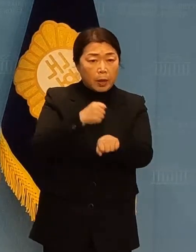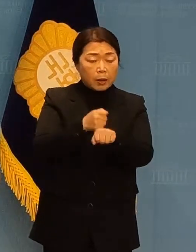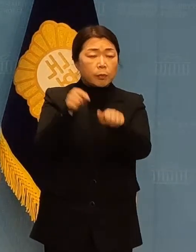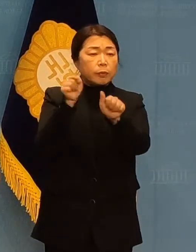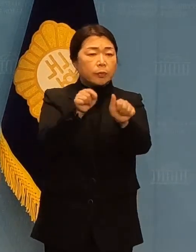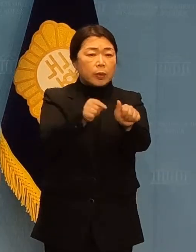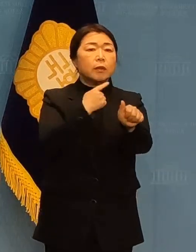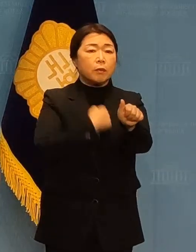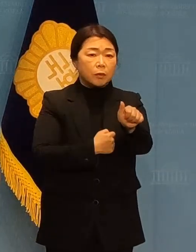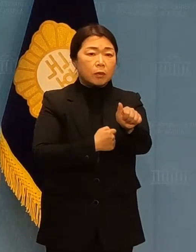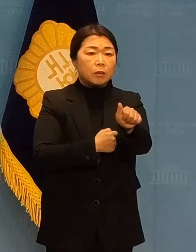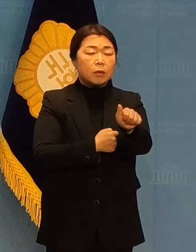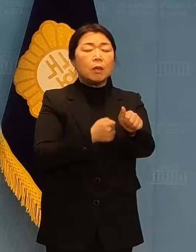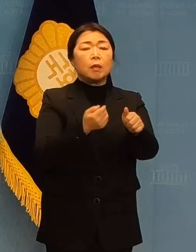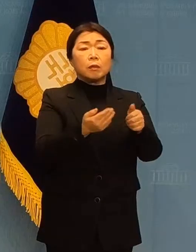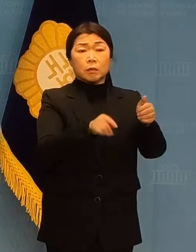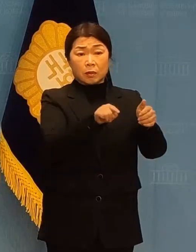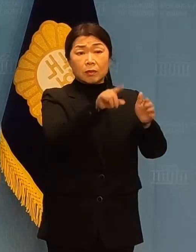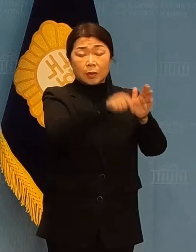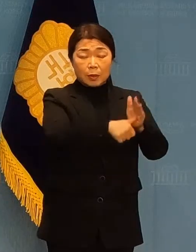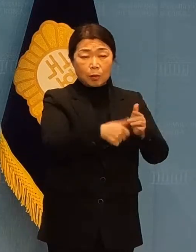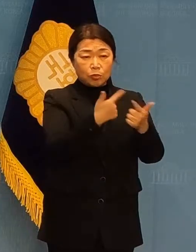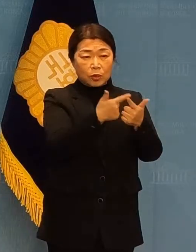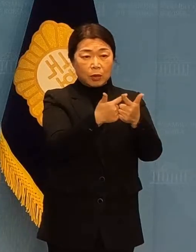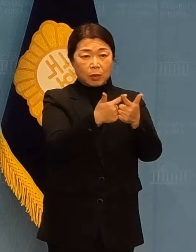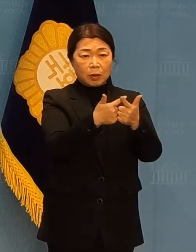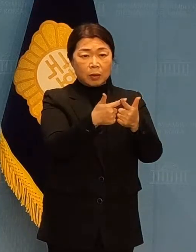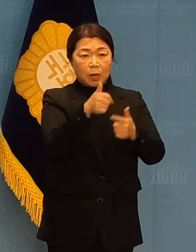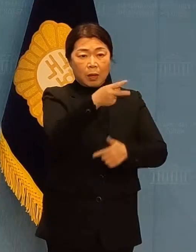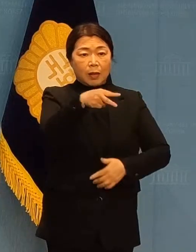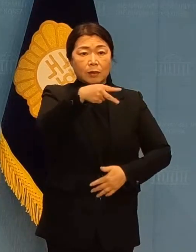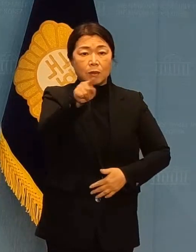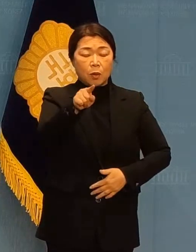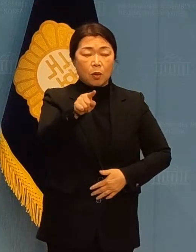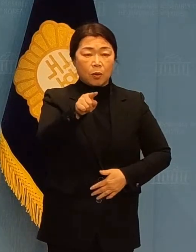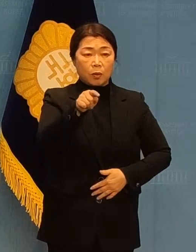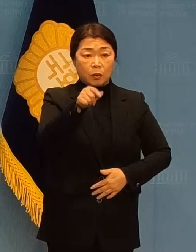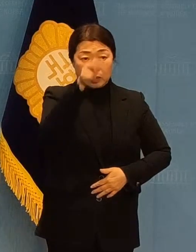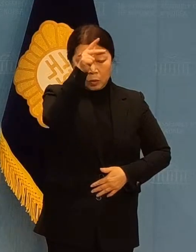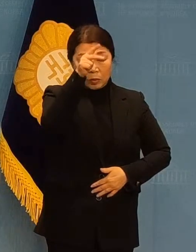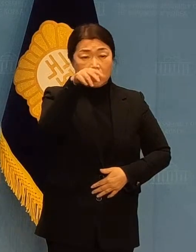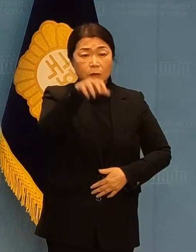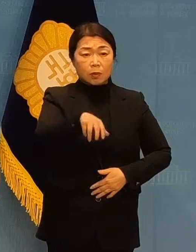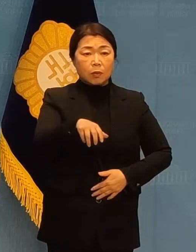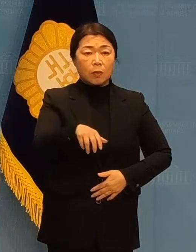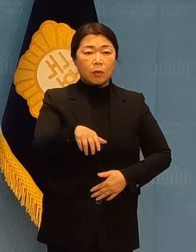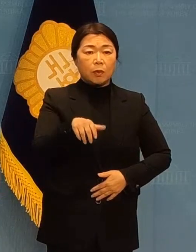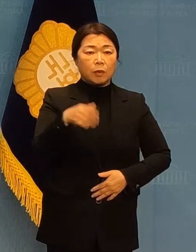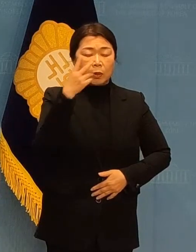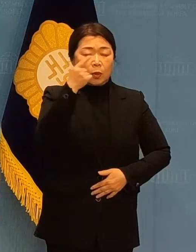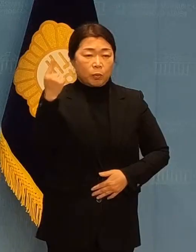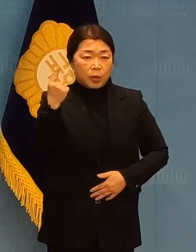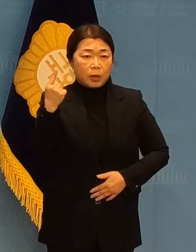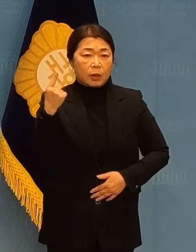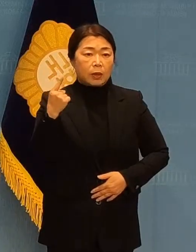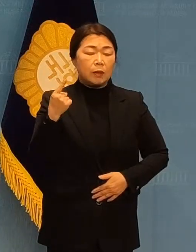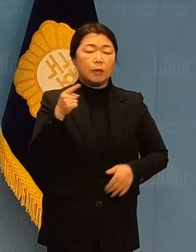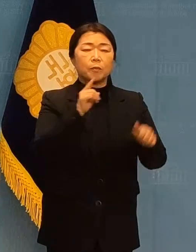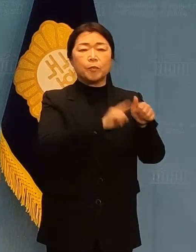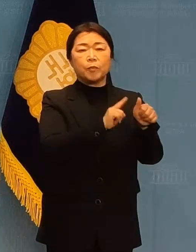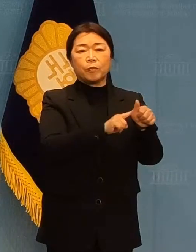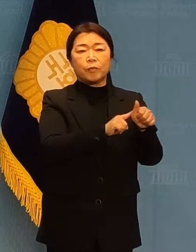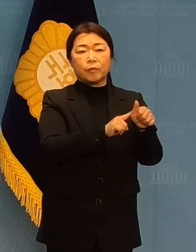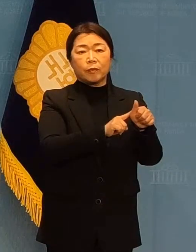당시 부산 강서경찰서 경비교통과장 A경정입니다. 이름을 알고